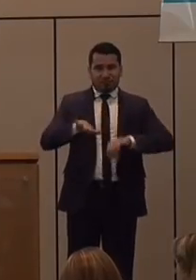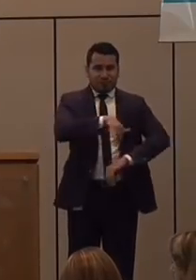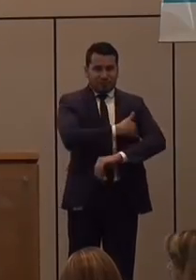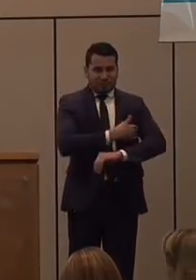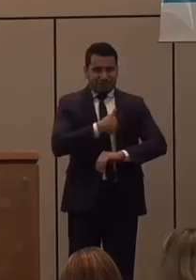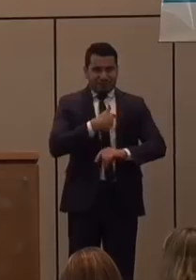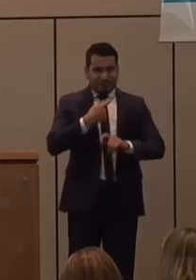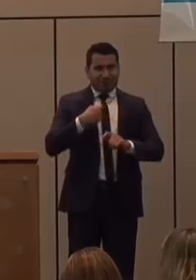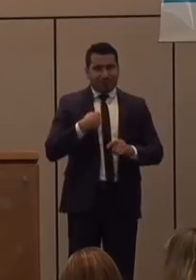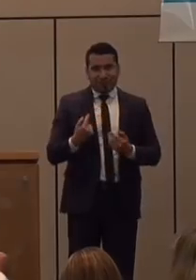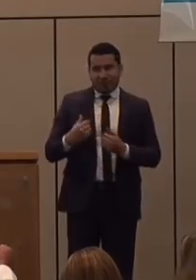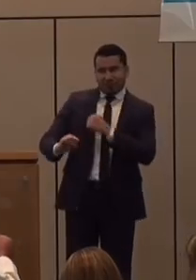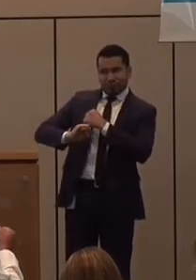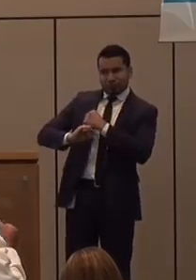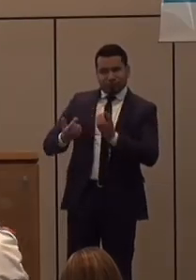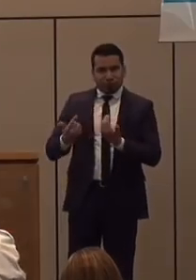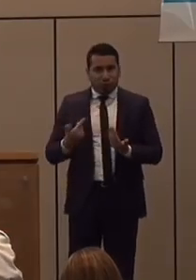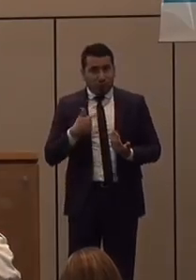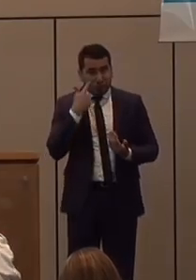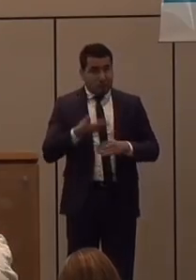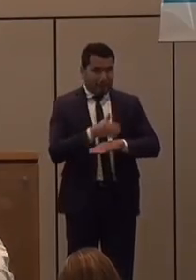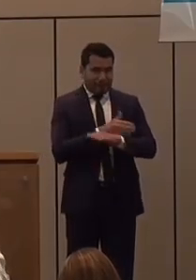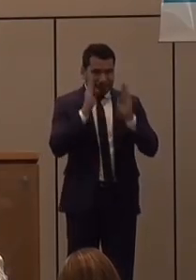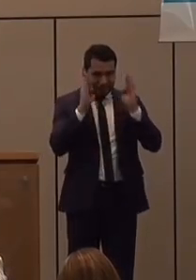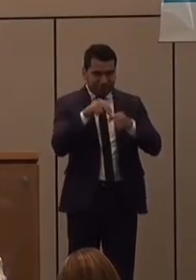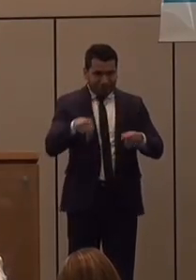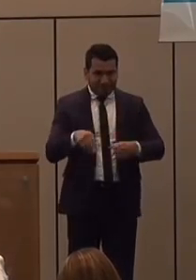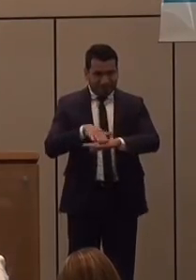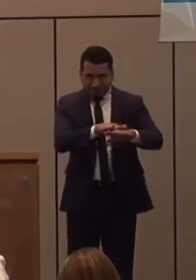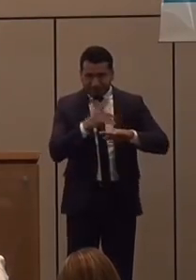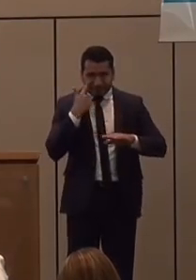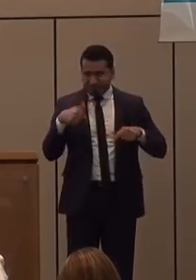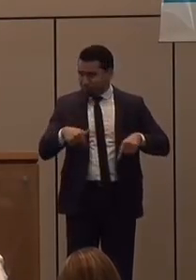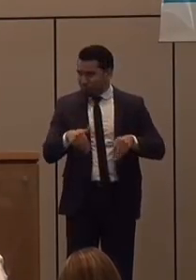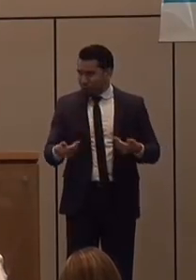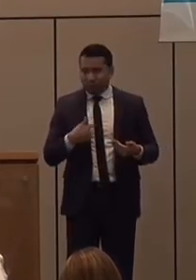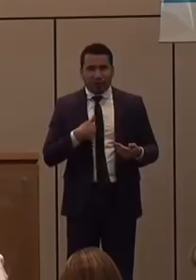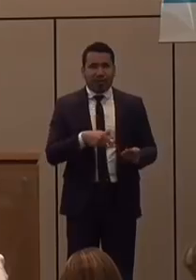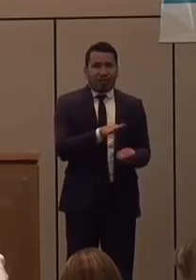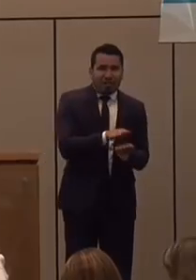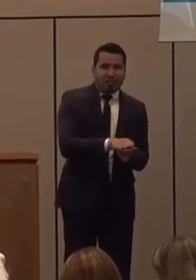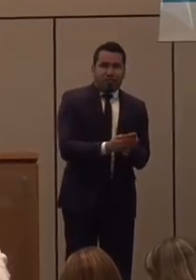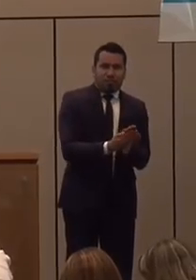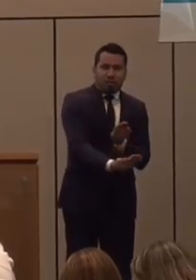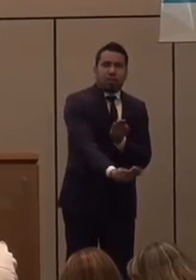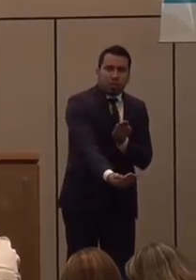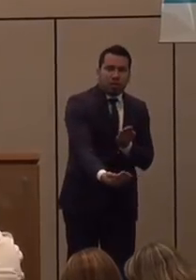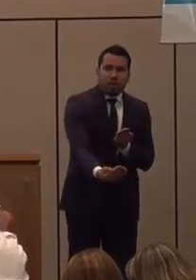liderar este tema bueno cómo vamos paula y cuáles son nuestros retos en el tema de menos trámites más